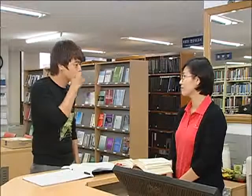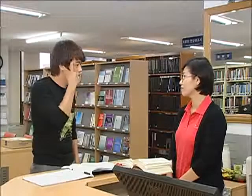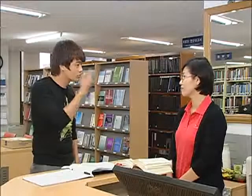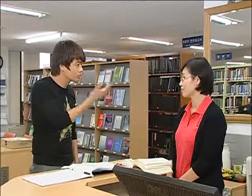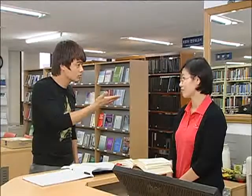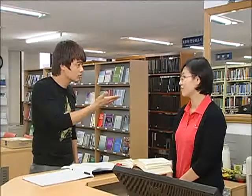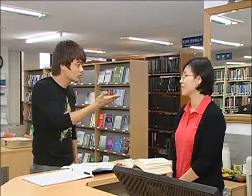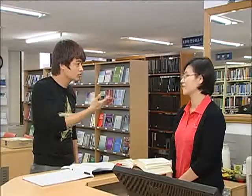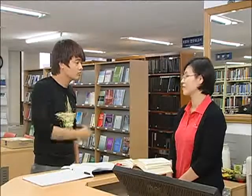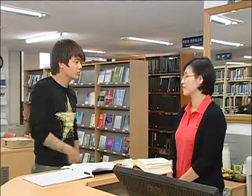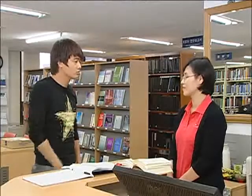한글자막